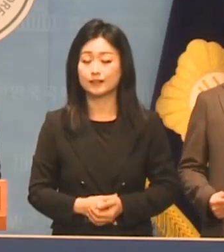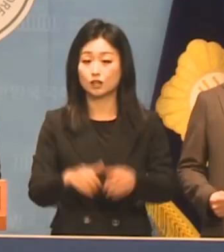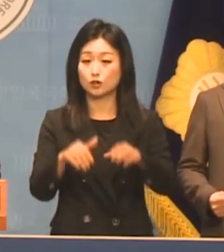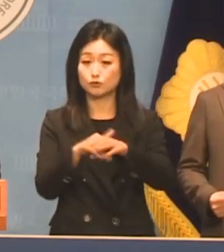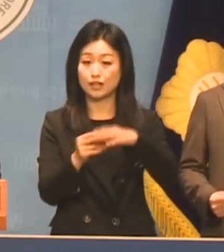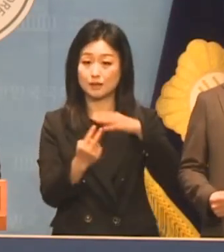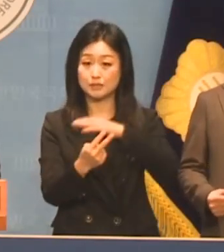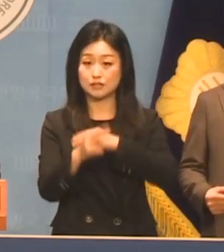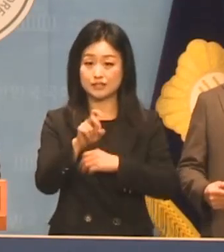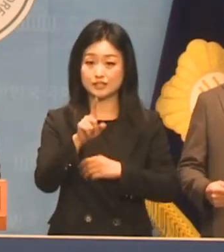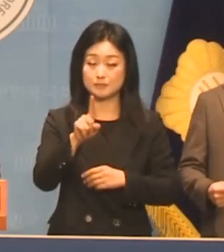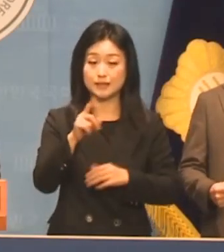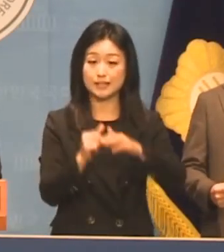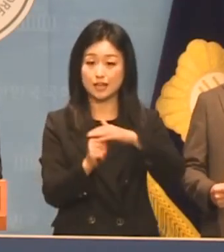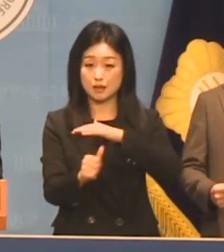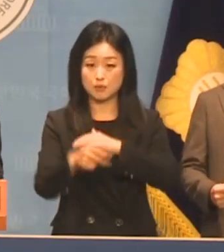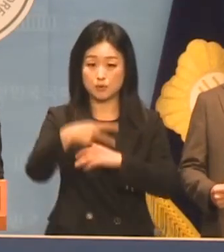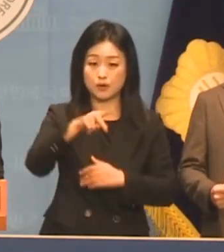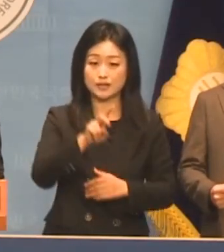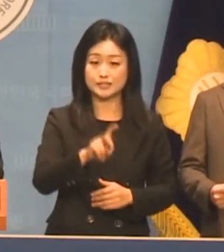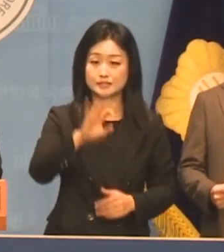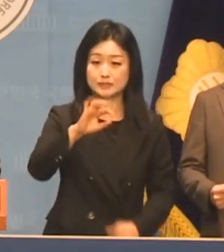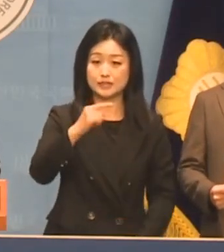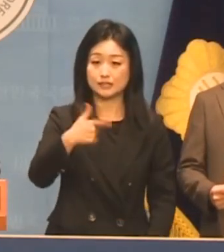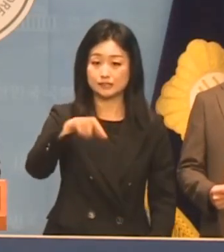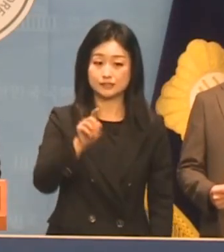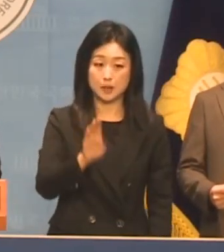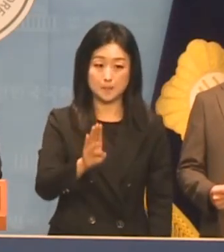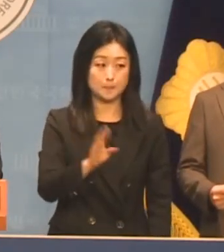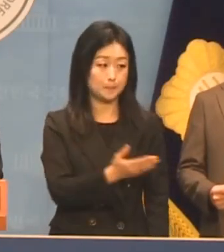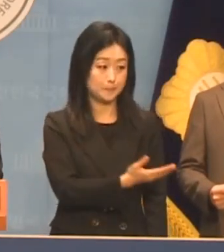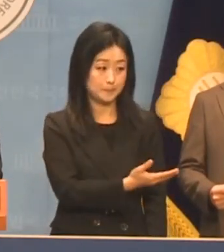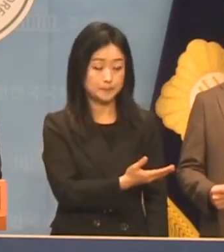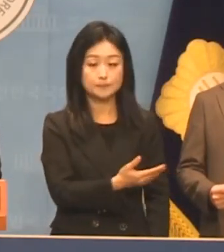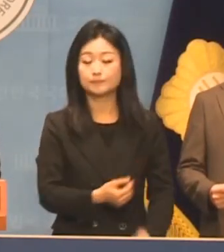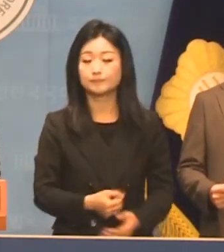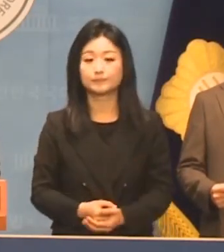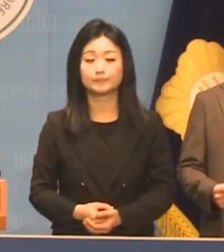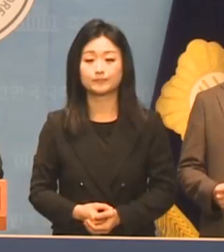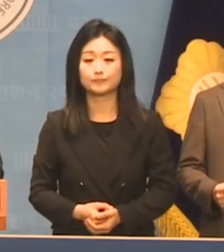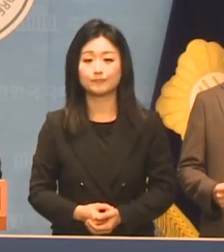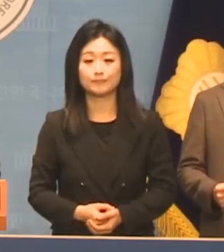문화비전 21 대표 심은석 대표님 오셨습니다.